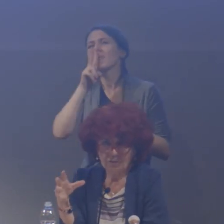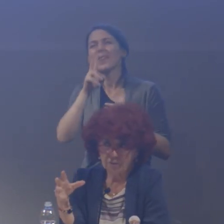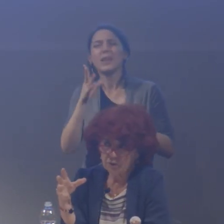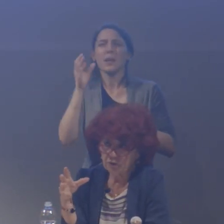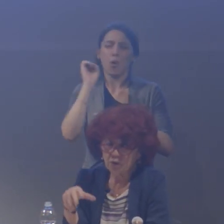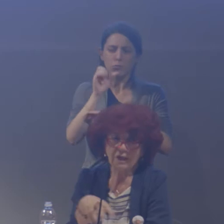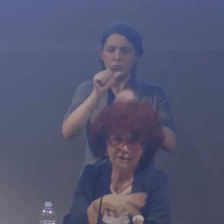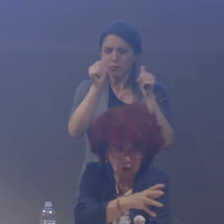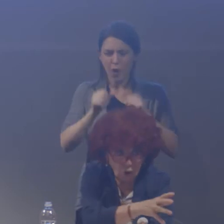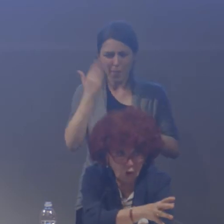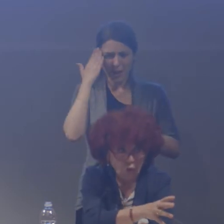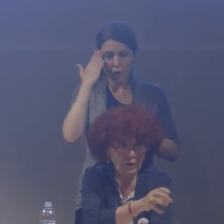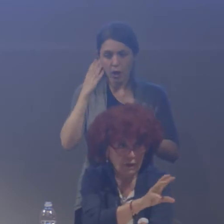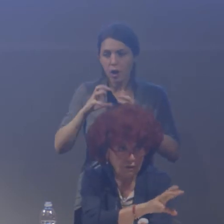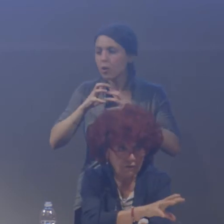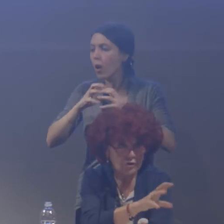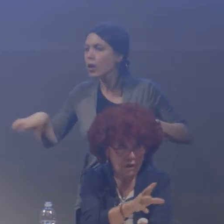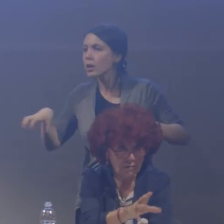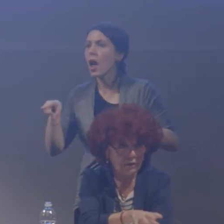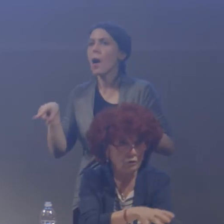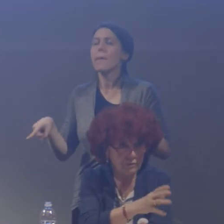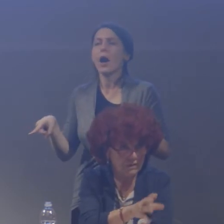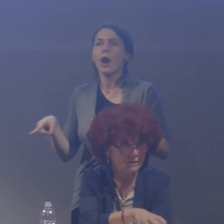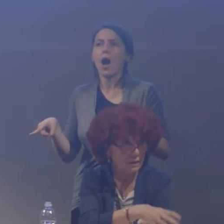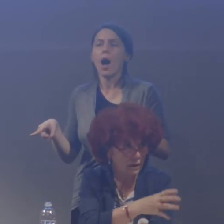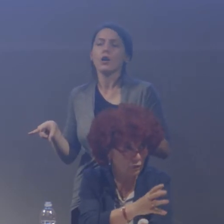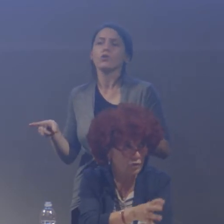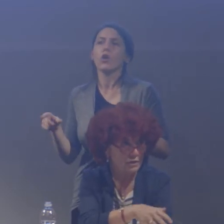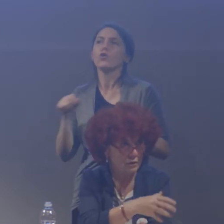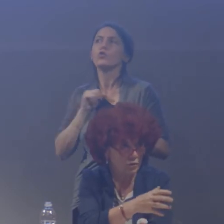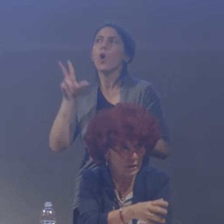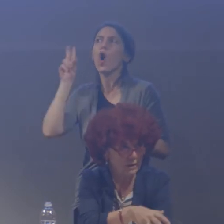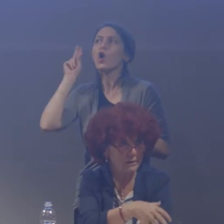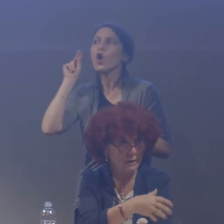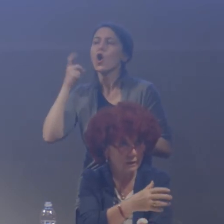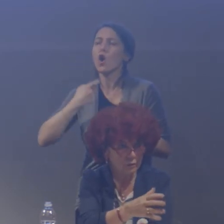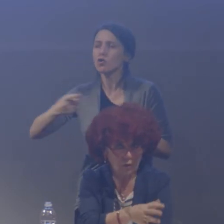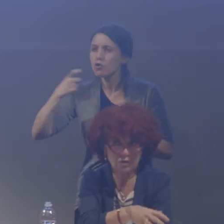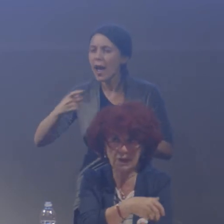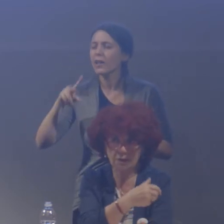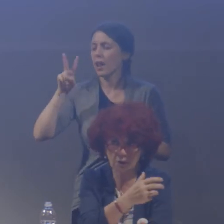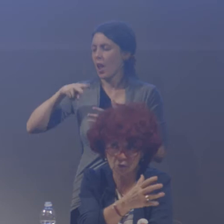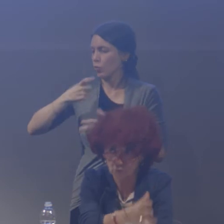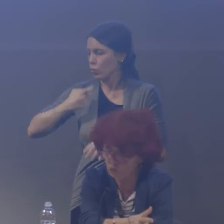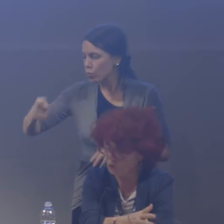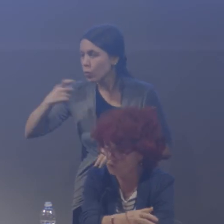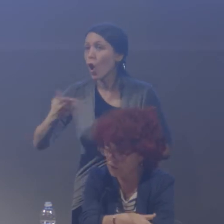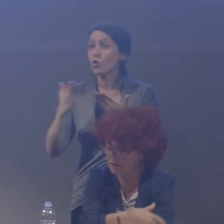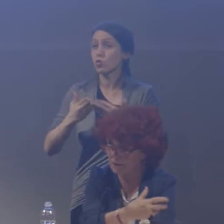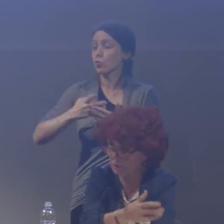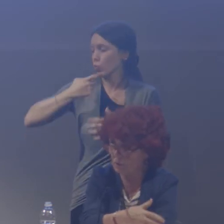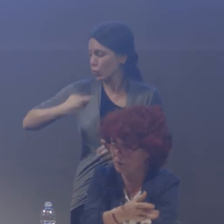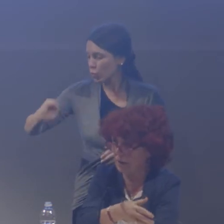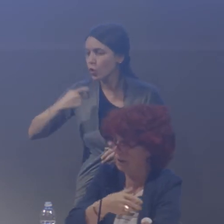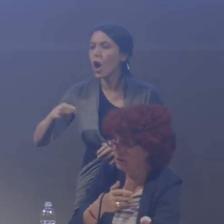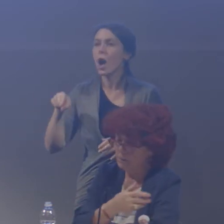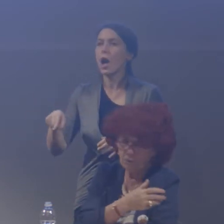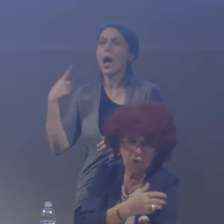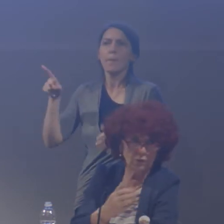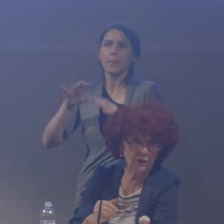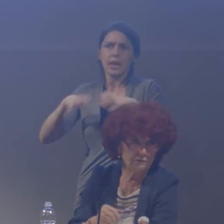dell'istruzione, della formazione scolastica, con invece l'elemento ovviamente della conoscenza costante, della lettura costante, dello studio costante di quello